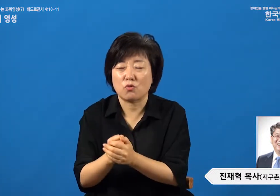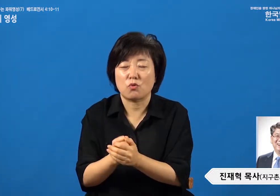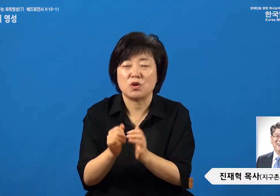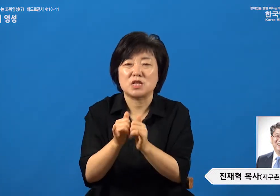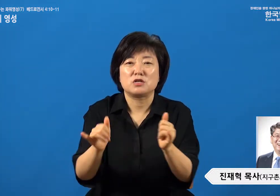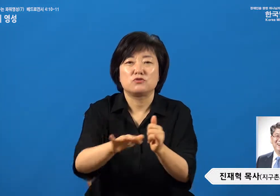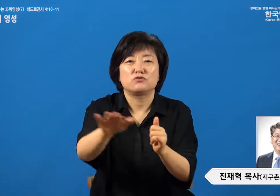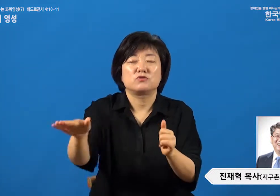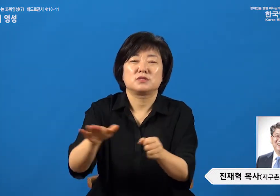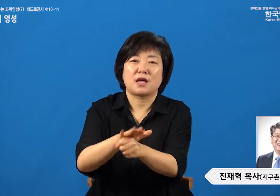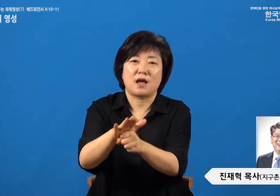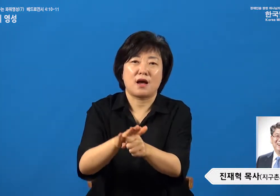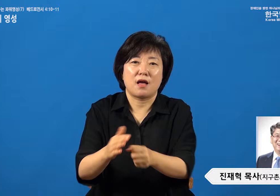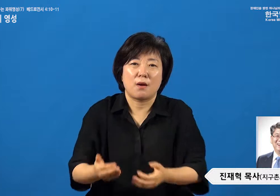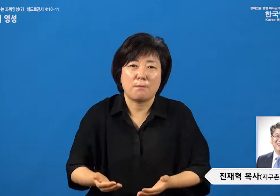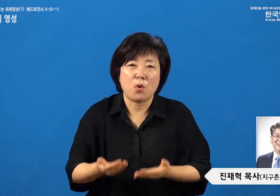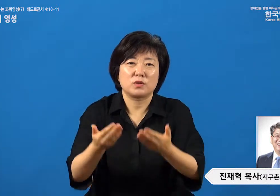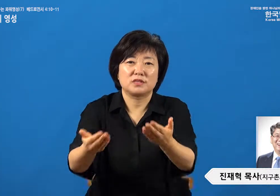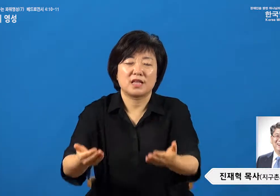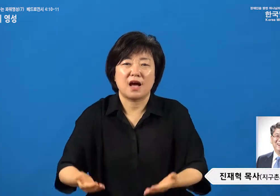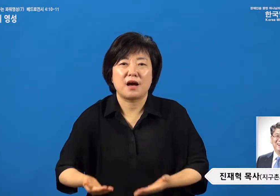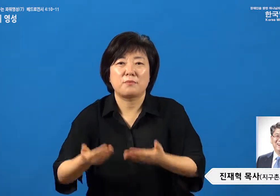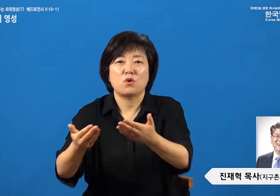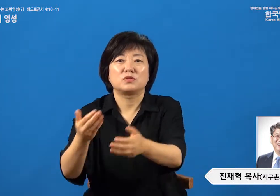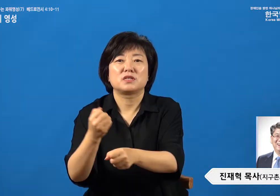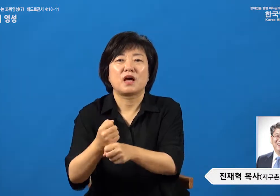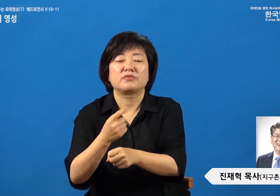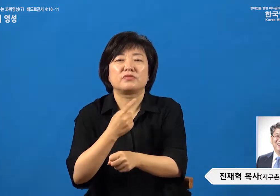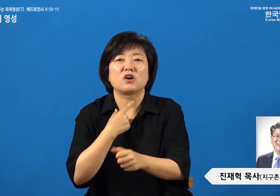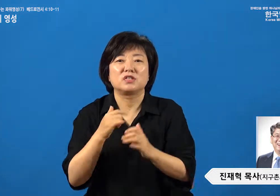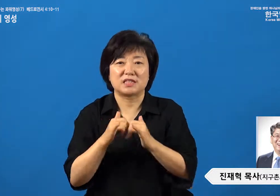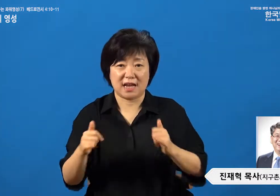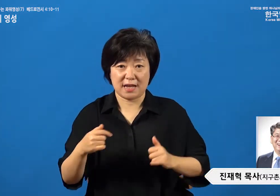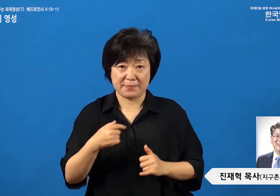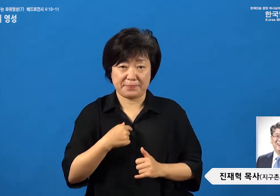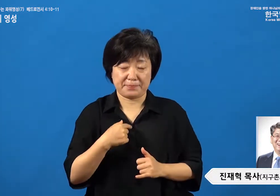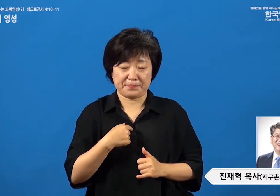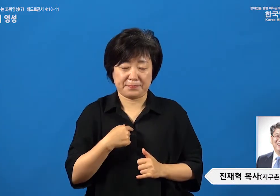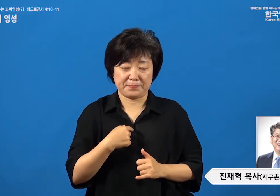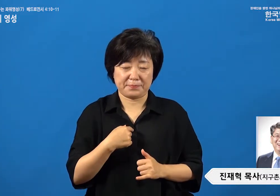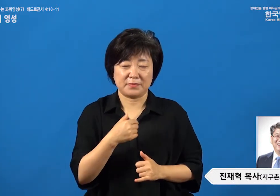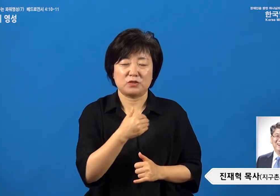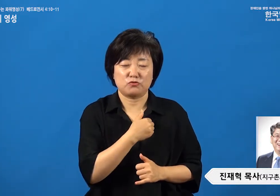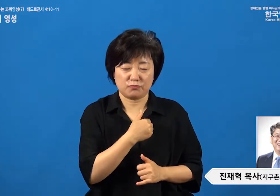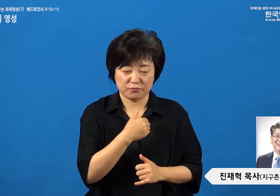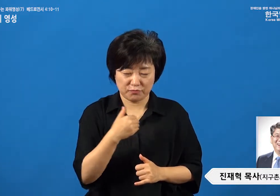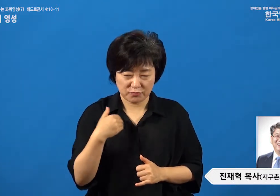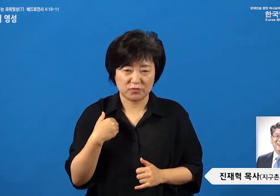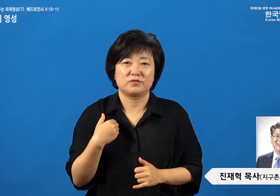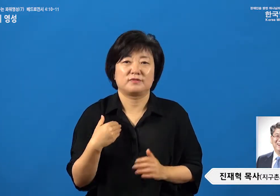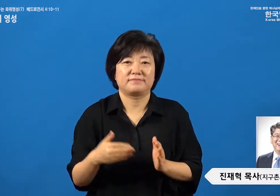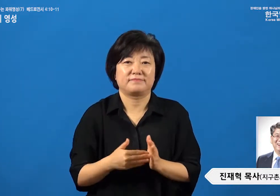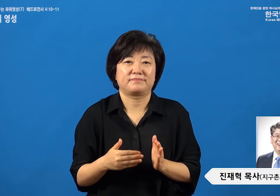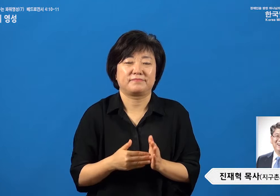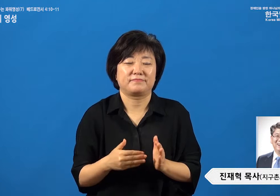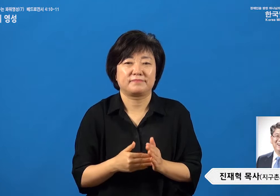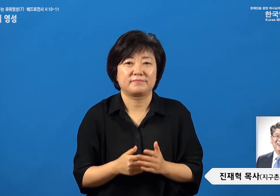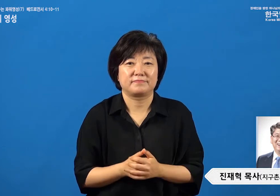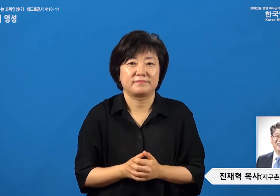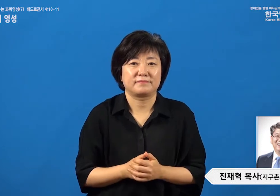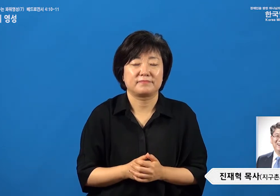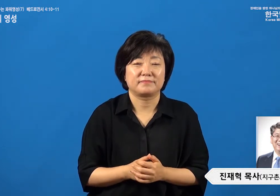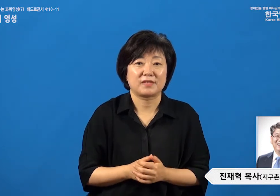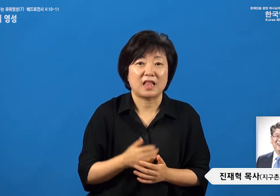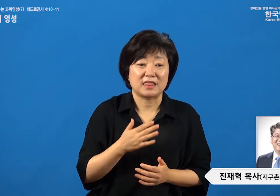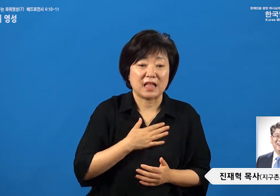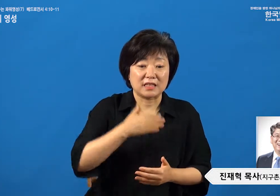사랑하여 봉사하려고 힘썼던 사람이라면 충분합니다. 그리고는 이렇게 끝을